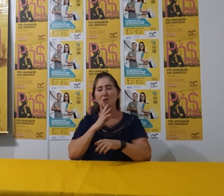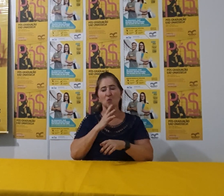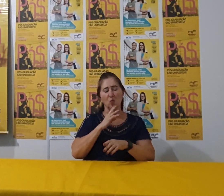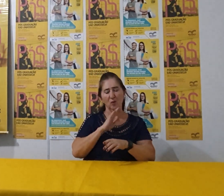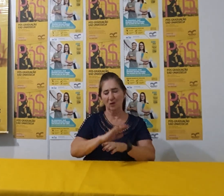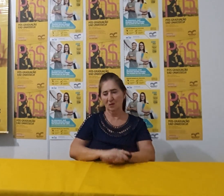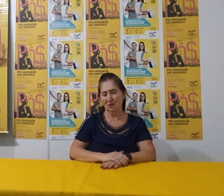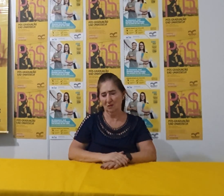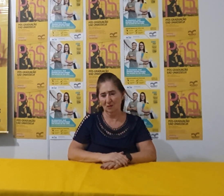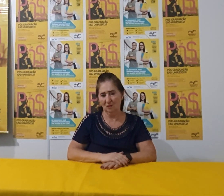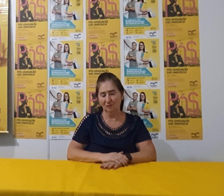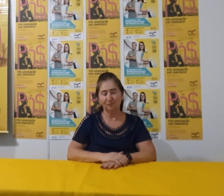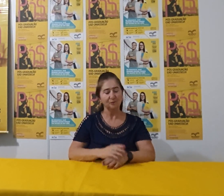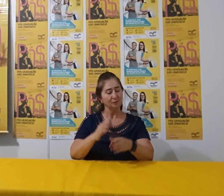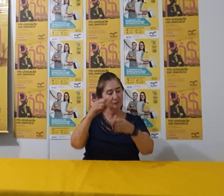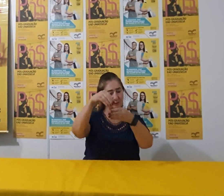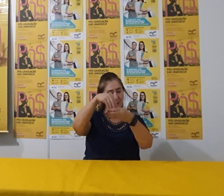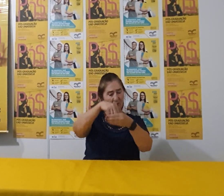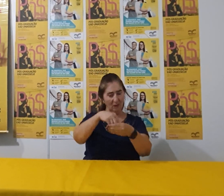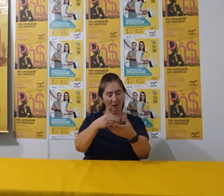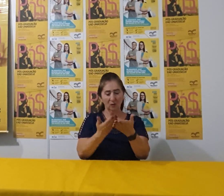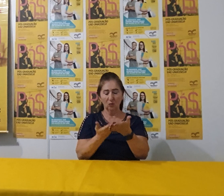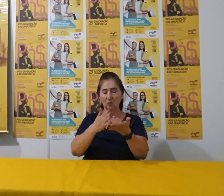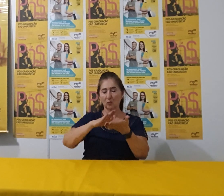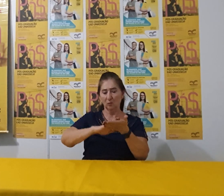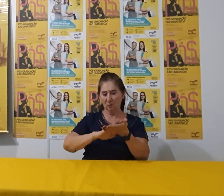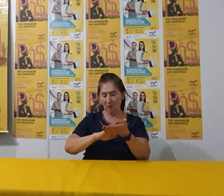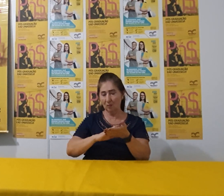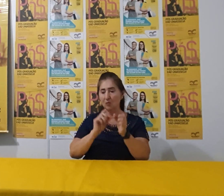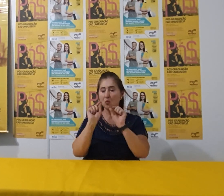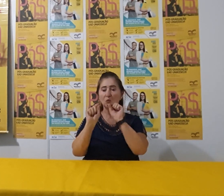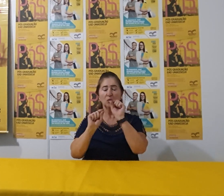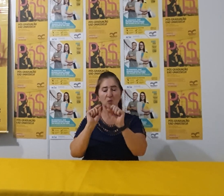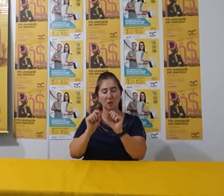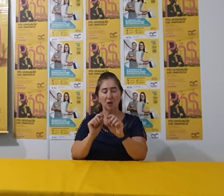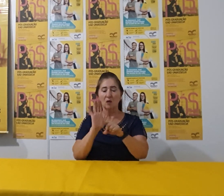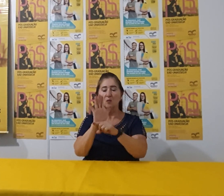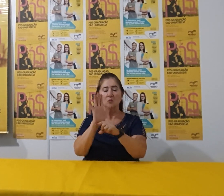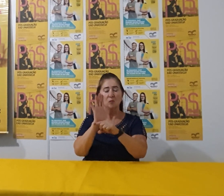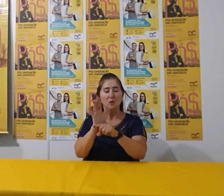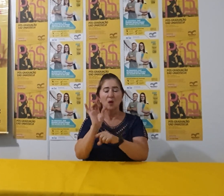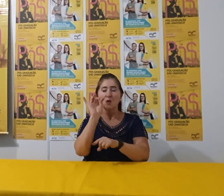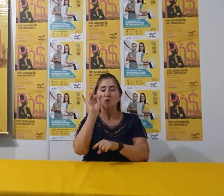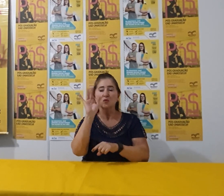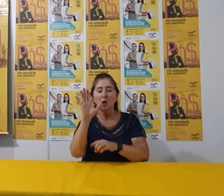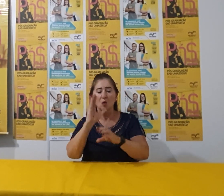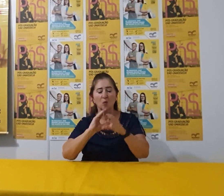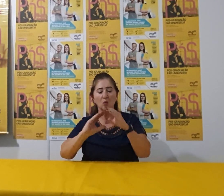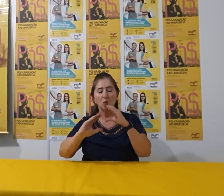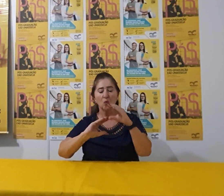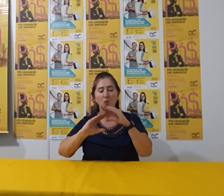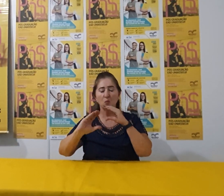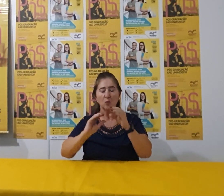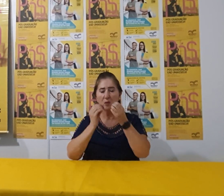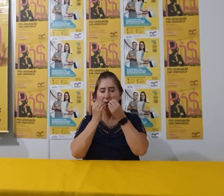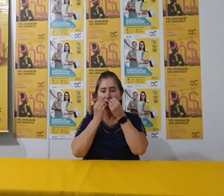A inserção do intérprete na sala de aula possibilita não somente a comunicação do aluno com seus colegas